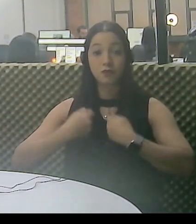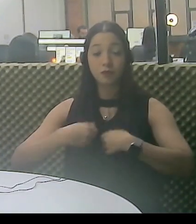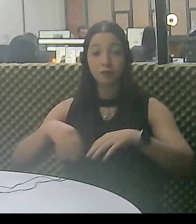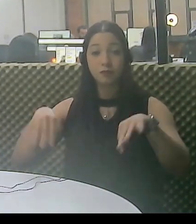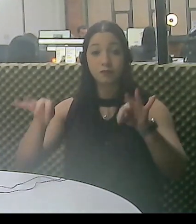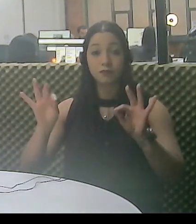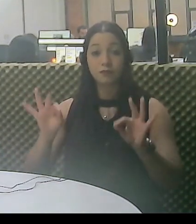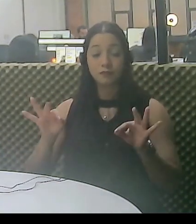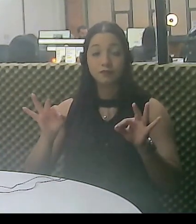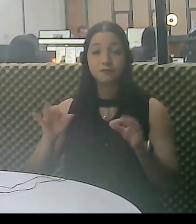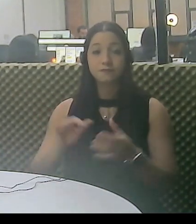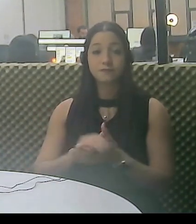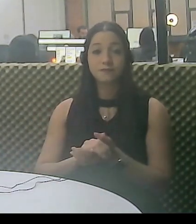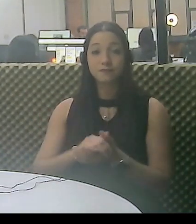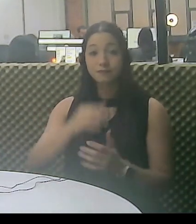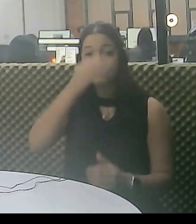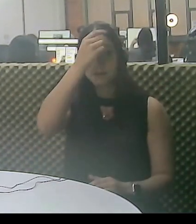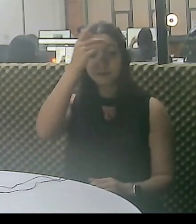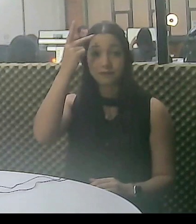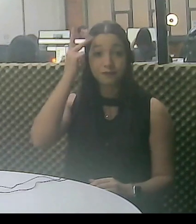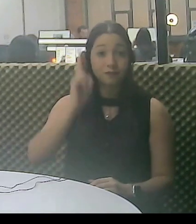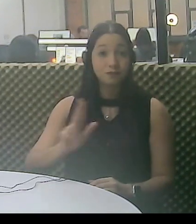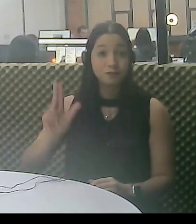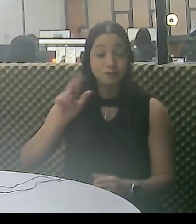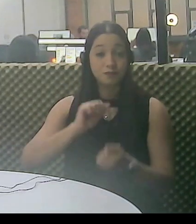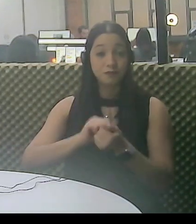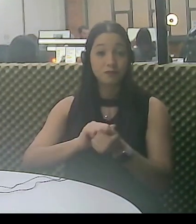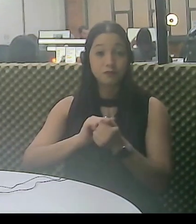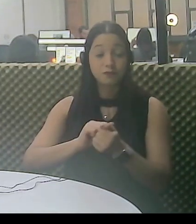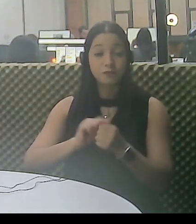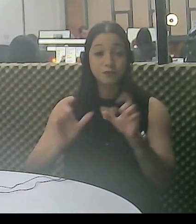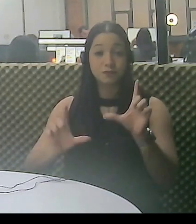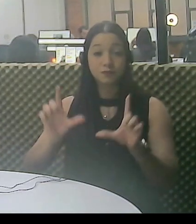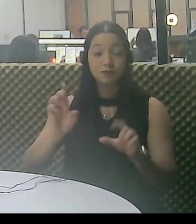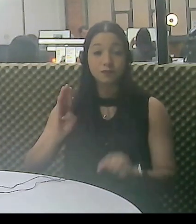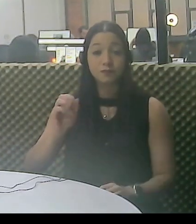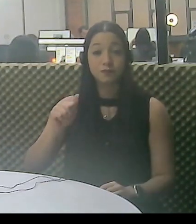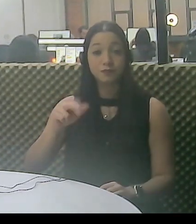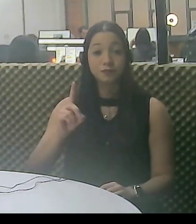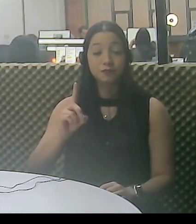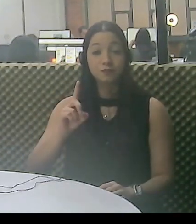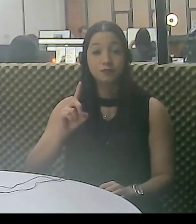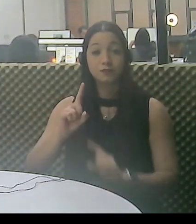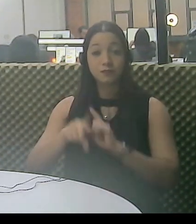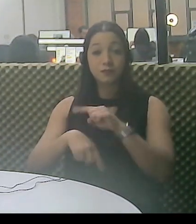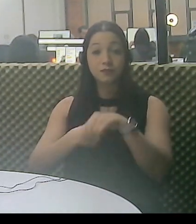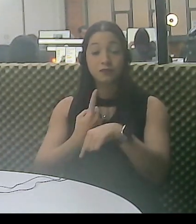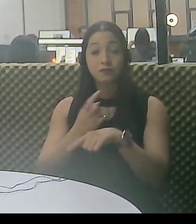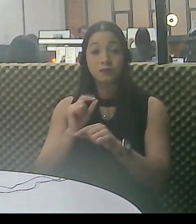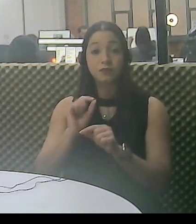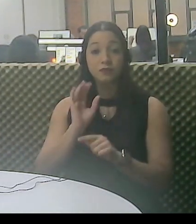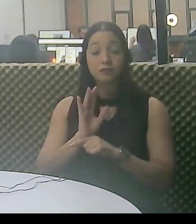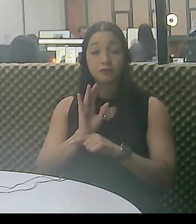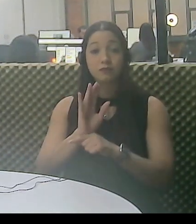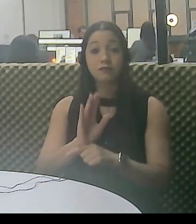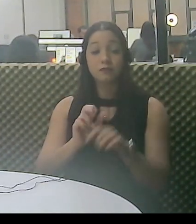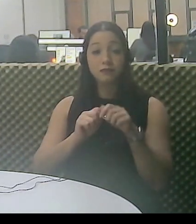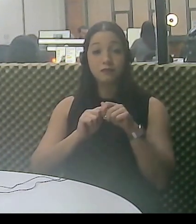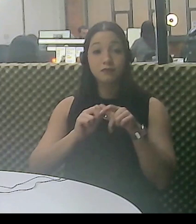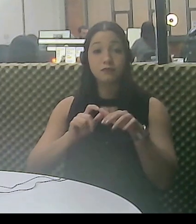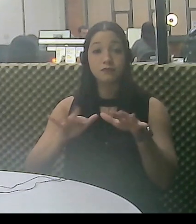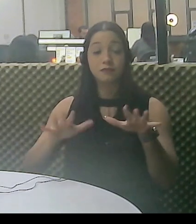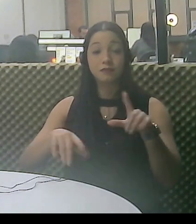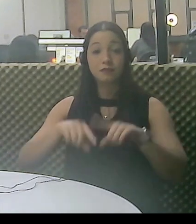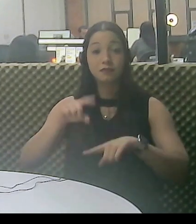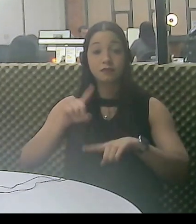cobertores. Promovida pela Prefeitura de Uberlândia em parceria com a emissora Band Triângulo, a iniciativa busca contribuir com a distribuição de